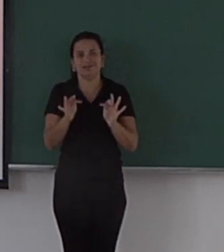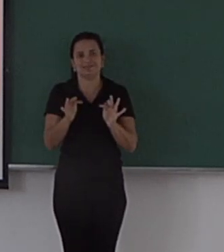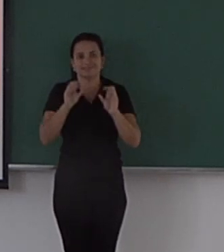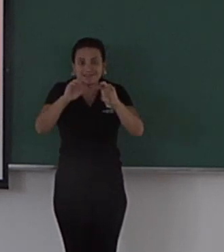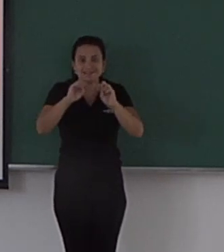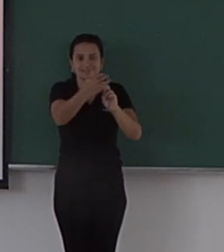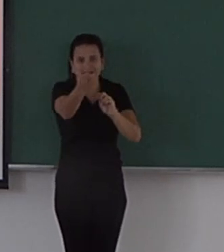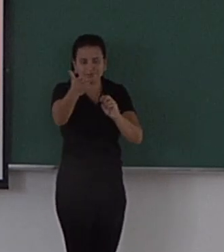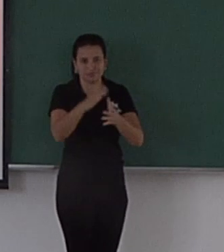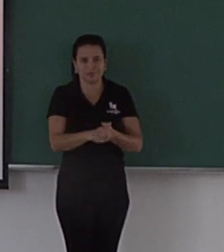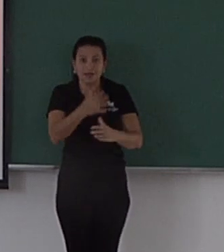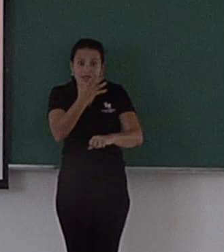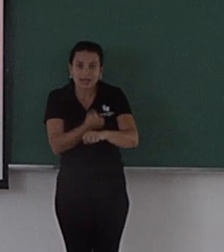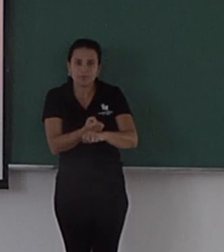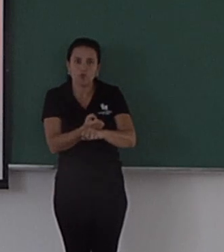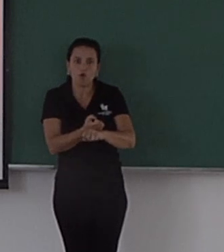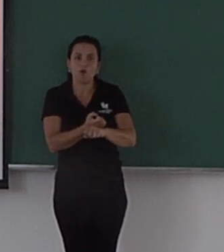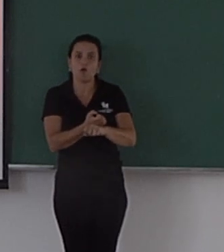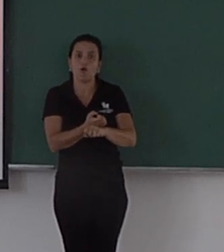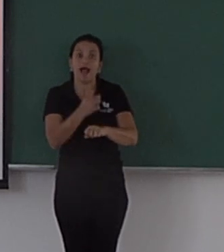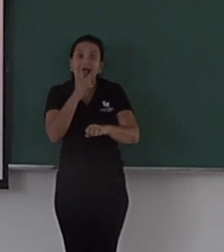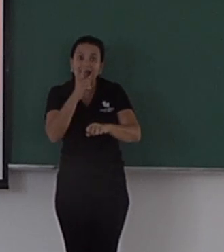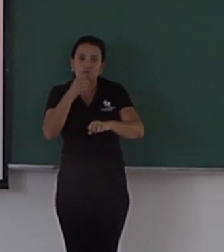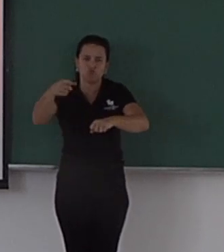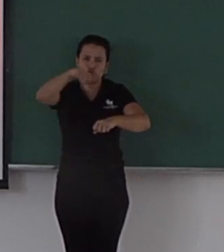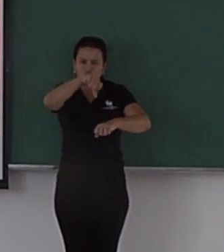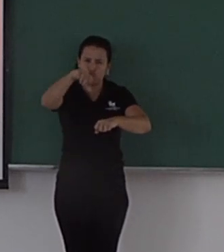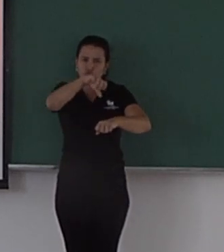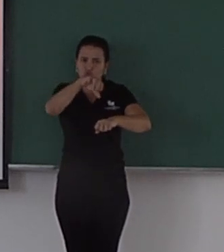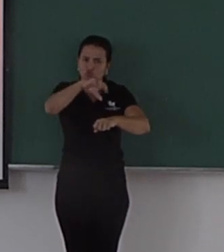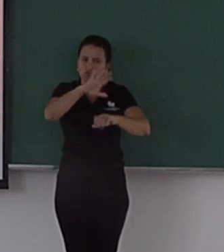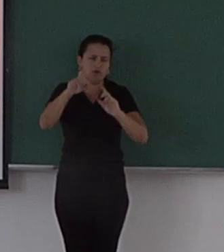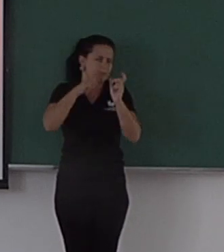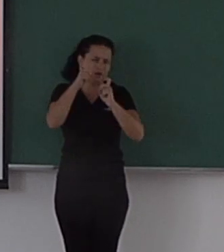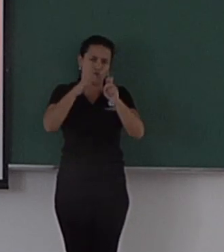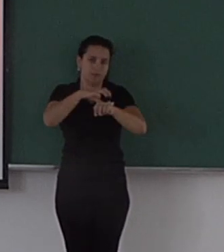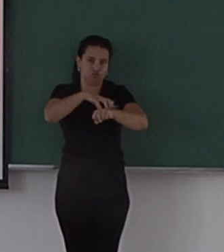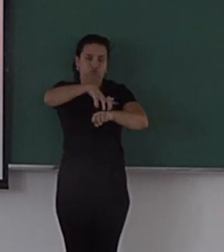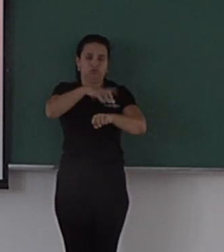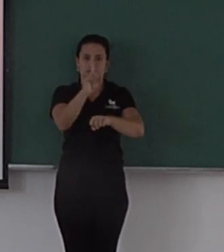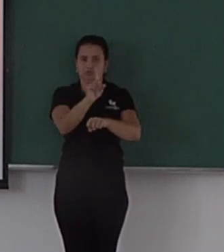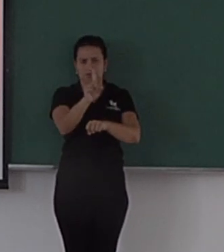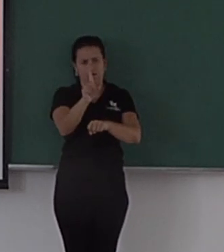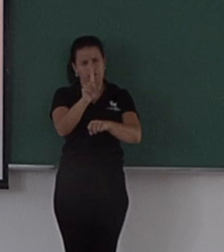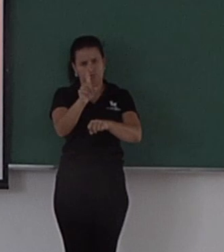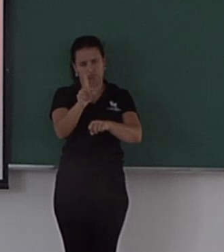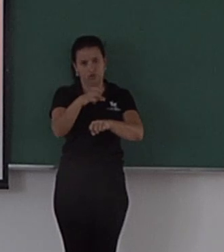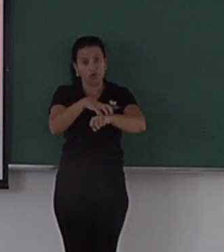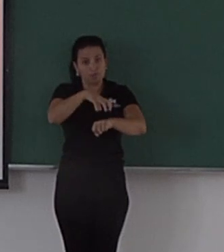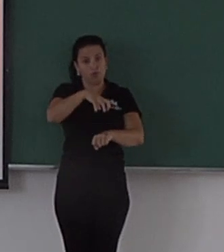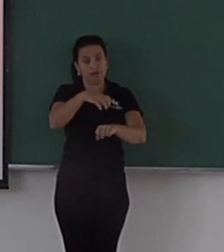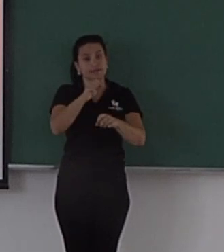Então, queimou é água, tem que lavar, tem que irrigar. Não tem isso, vai dar bolha. Não, não vai dar bolha. A bolha é por conta da